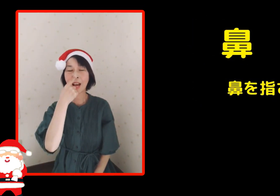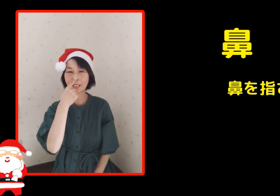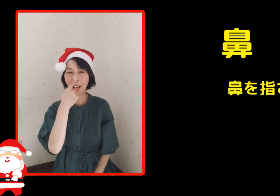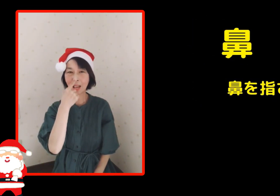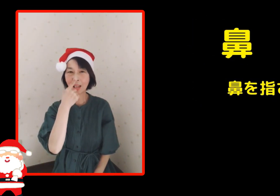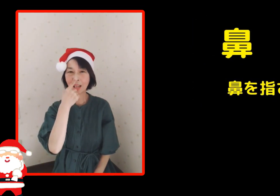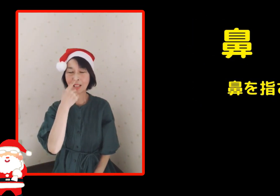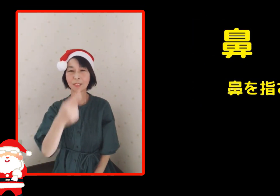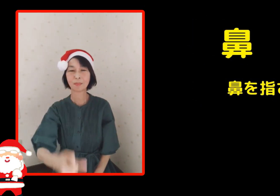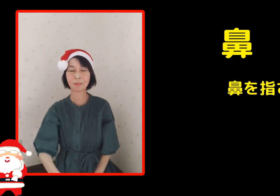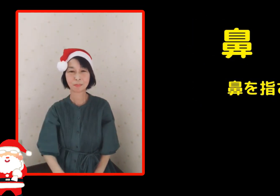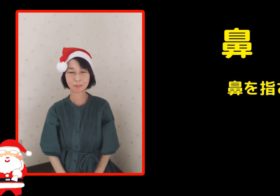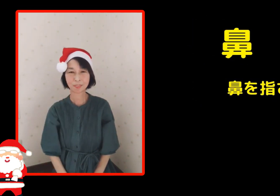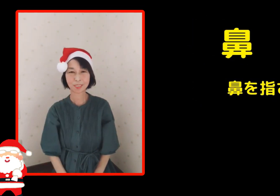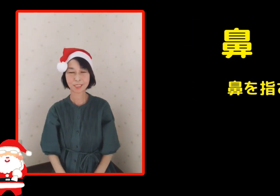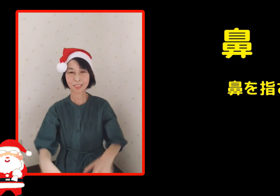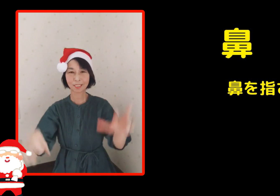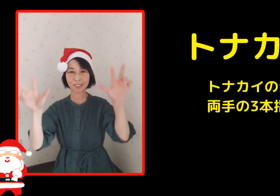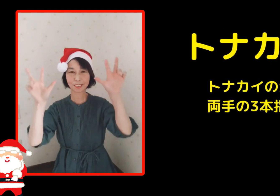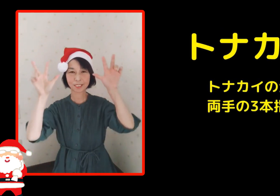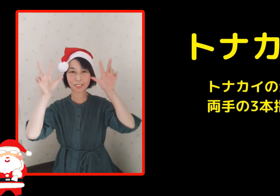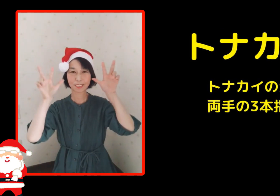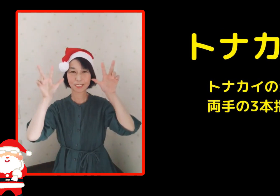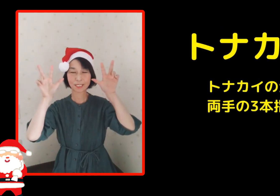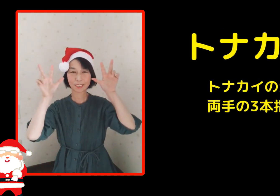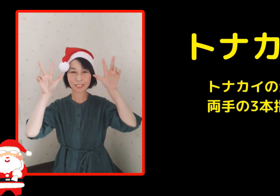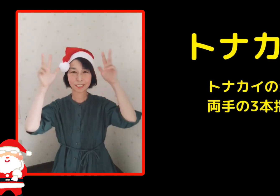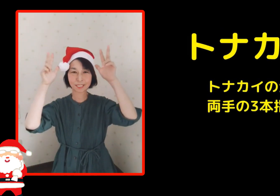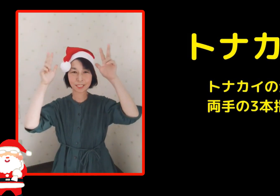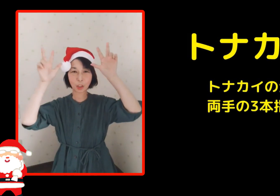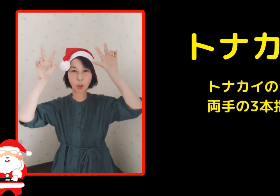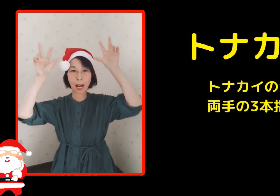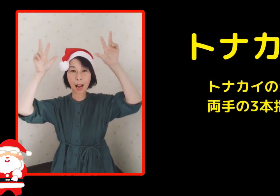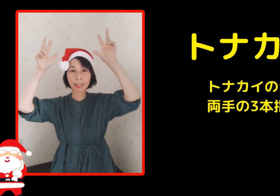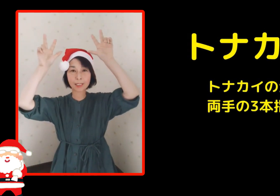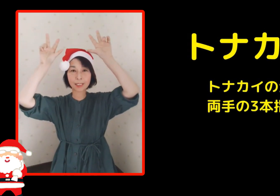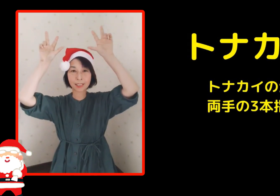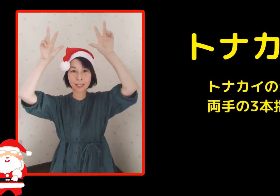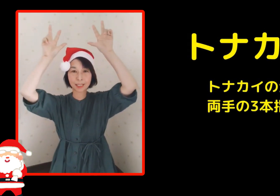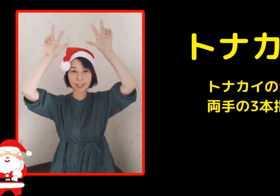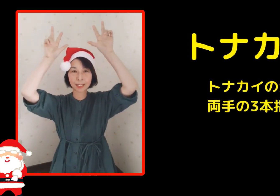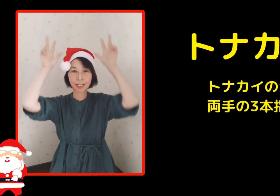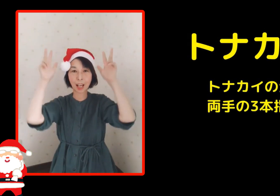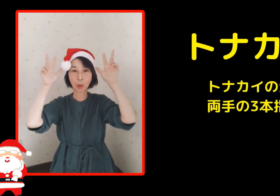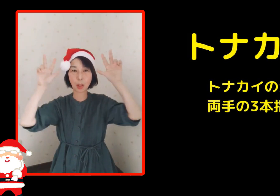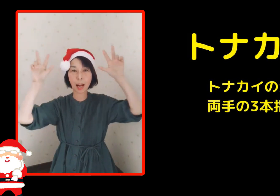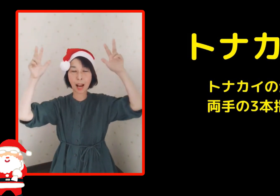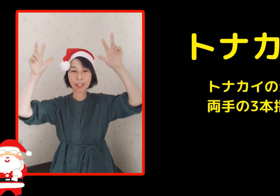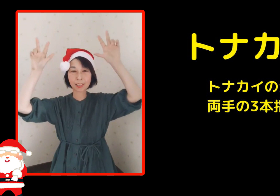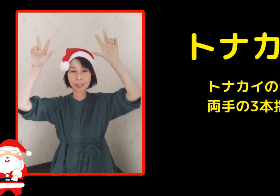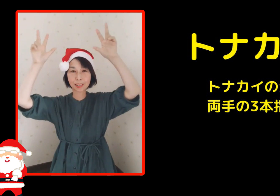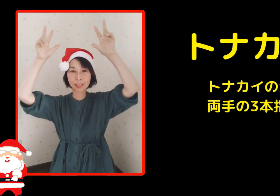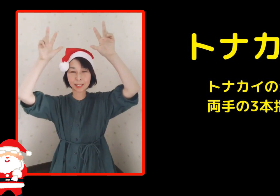は鼻を指さします。トナカイという手話は両手の3本指を顔の横